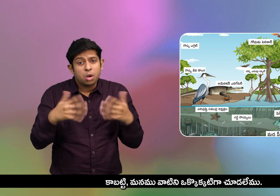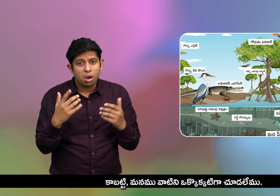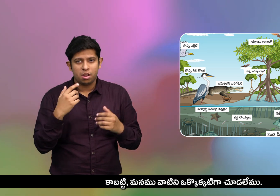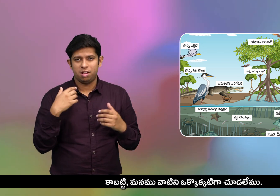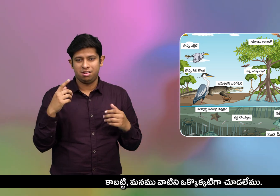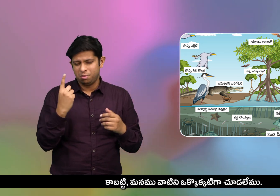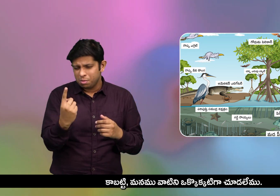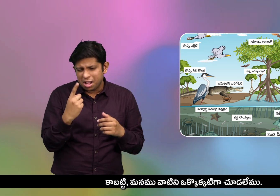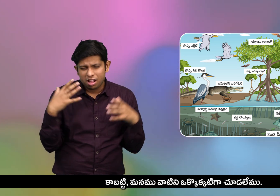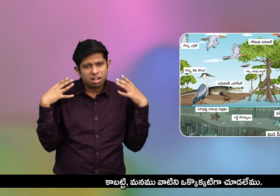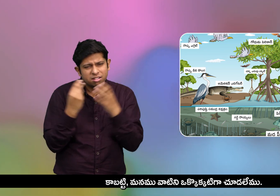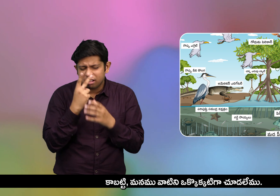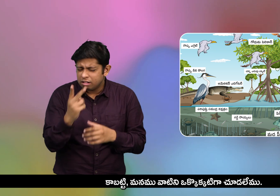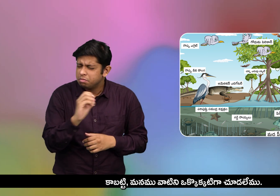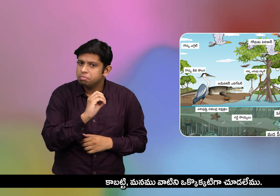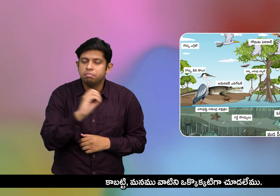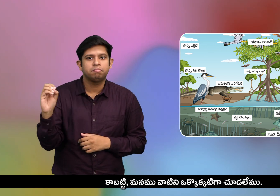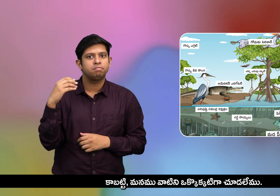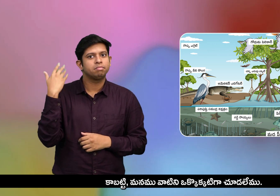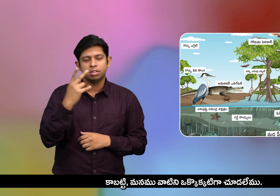మనం వాటిని ఒక్కొక్కటిగా చూడలేము.